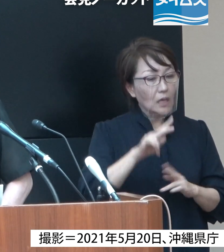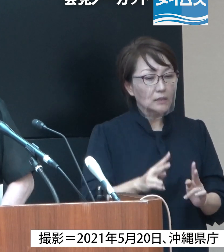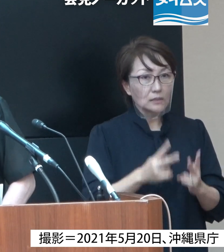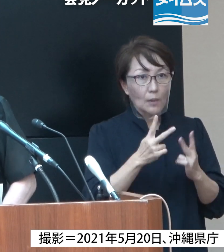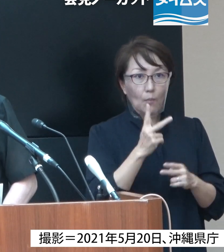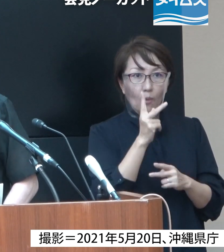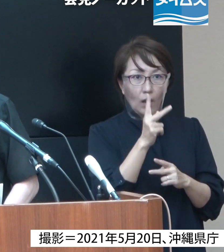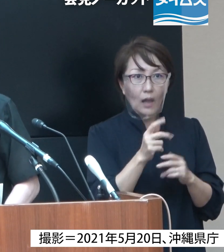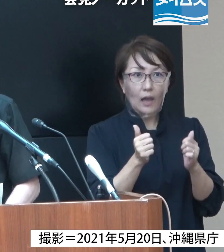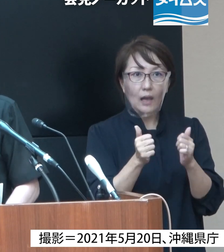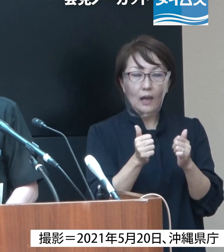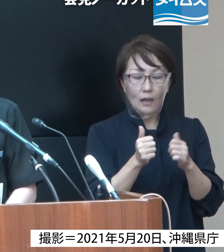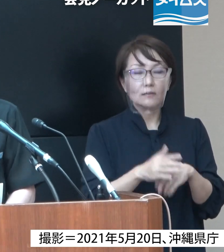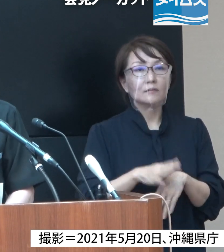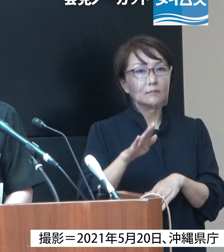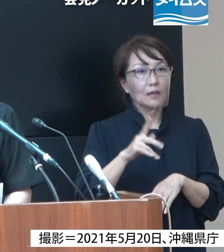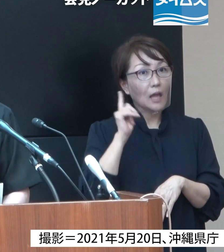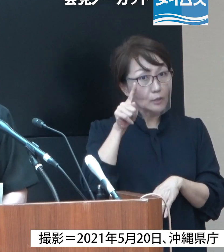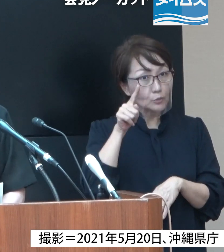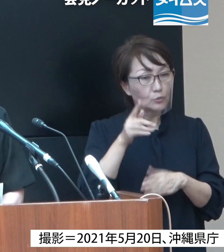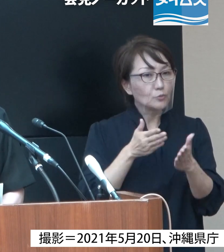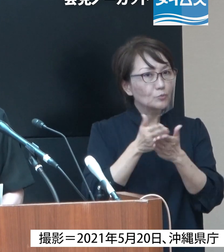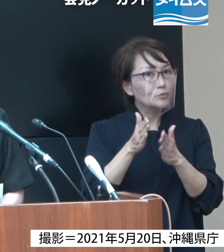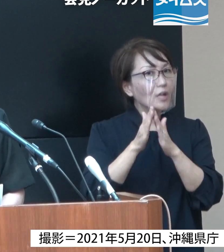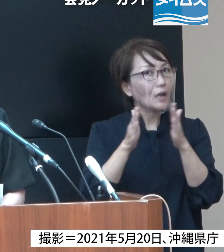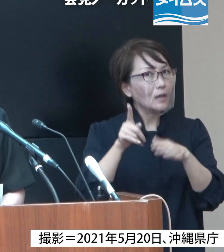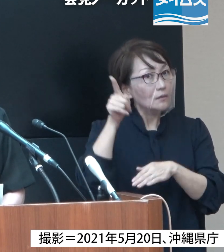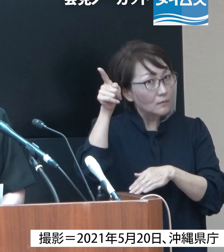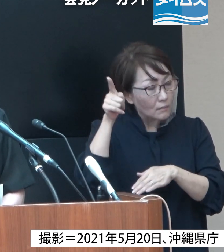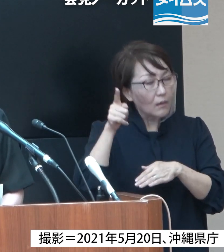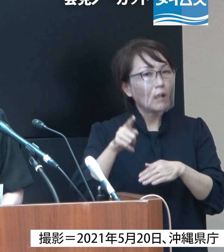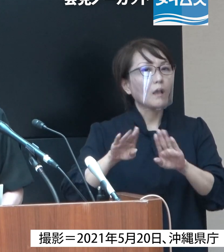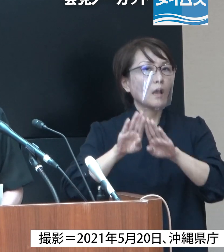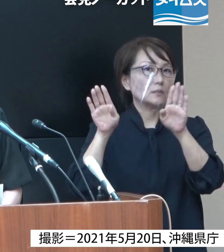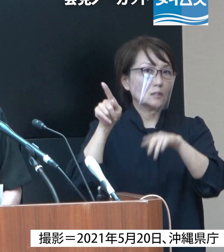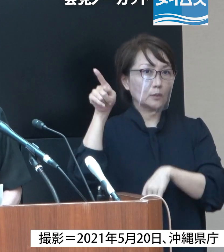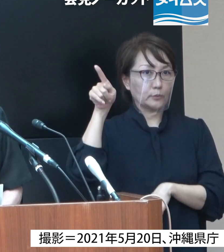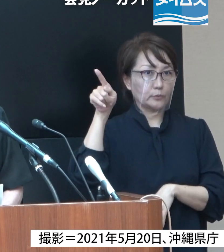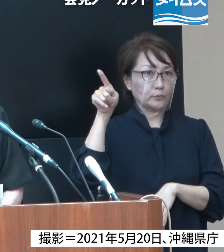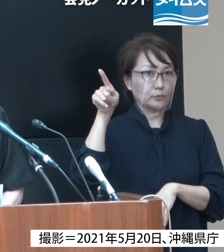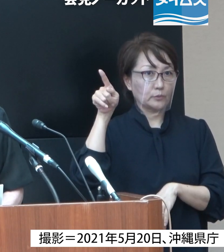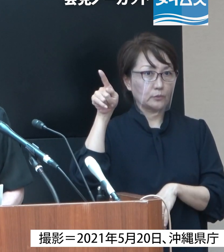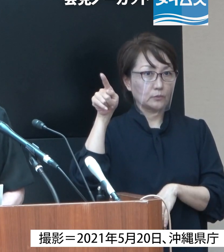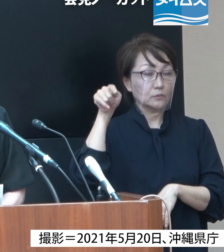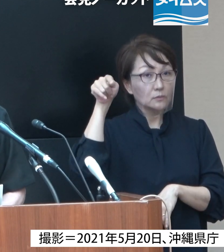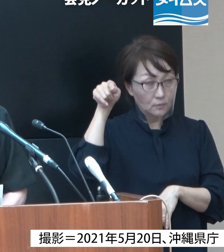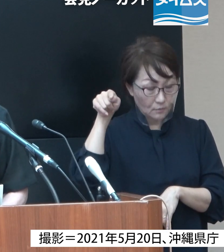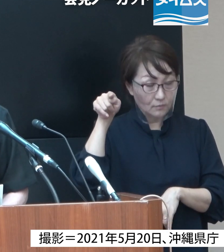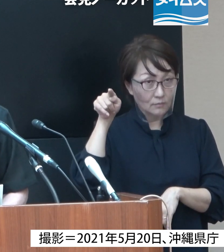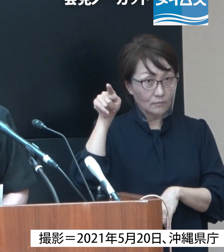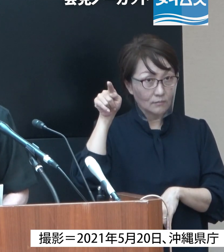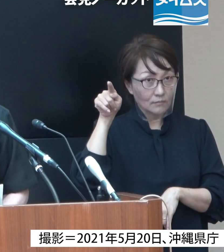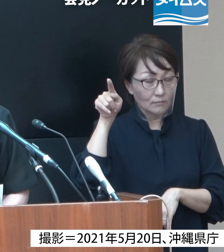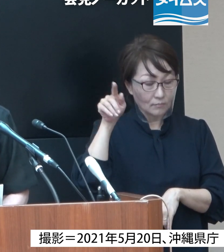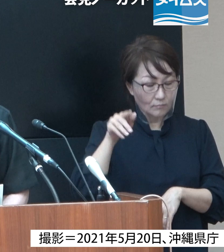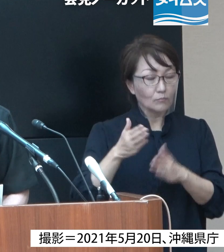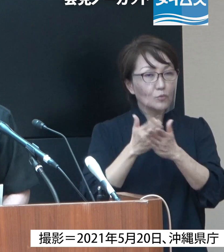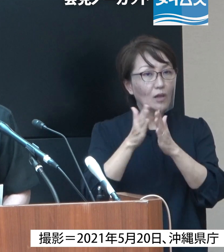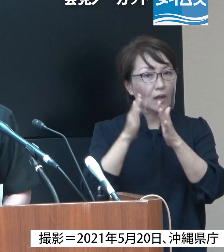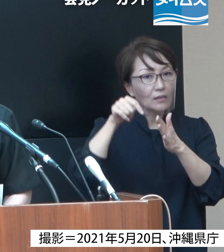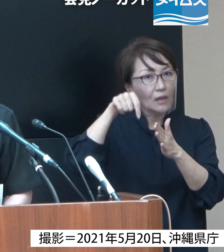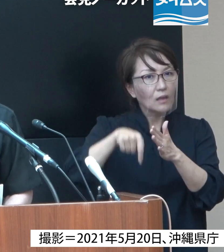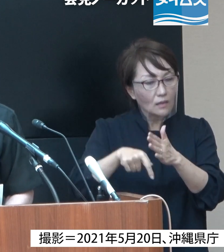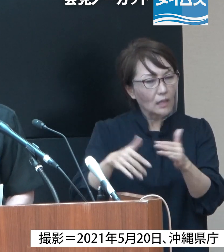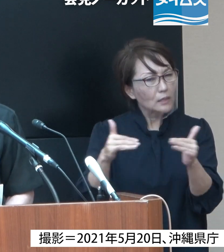か、分科会が多分開催されると思いますので、そこで、何らかの議論があるのではないか